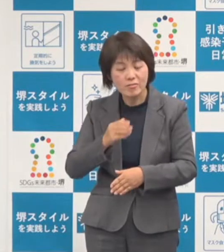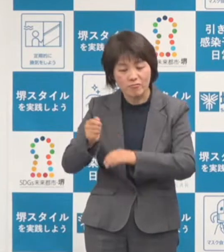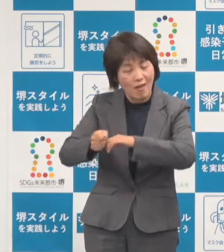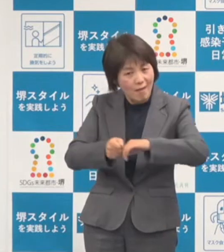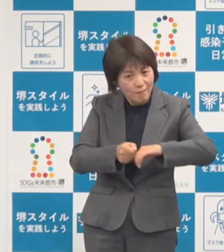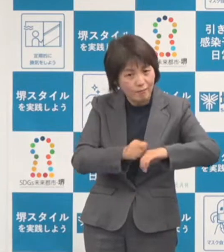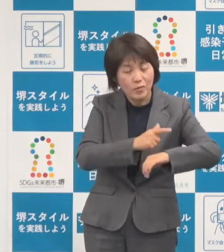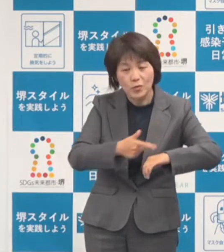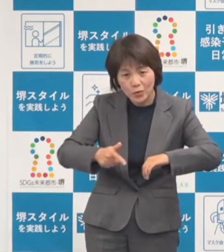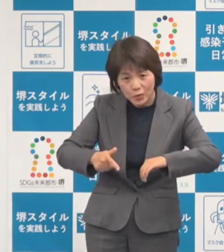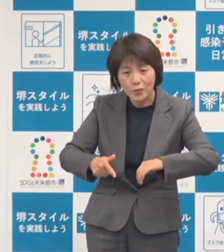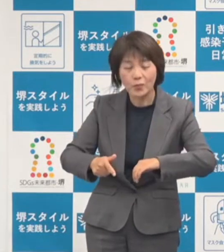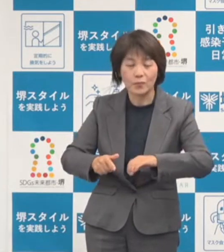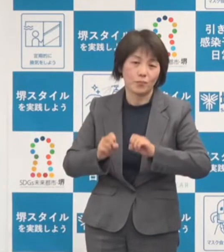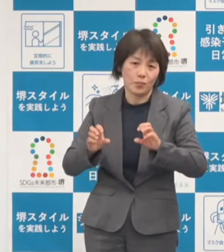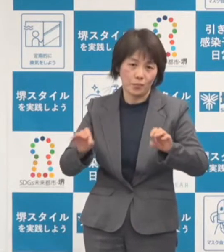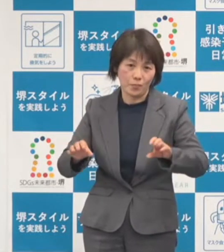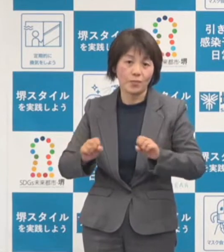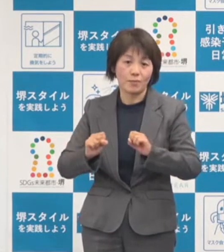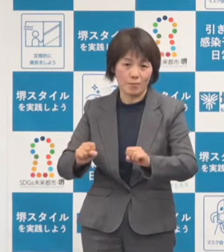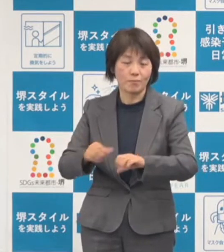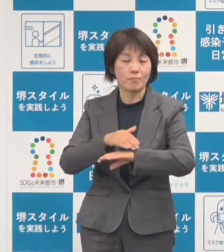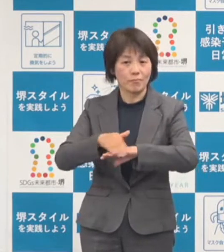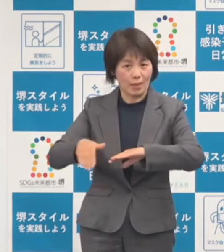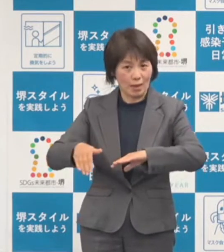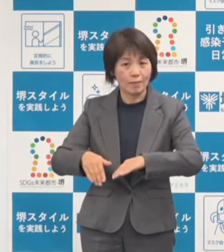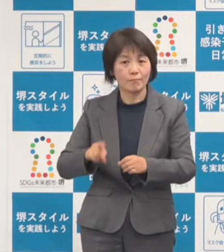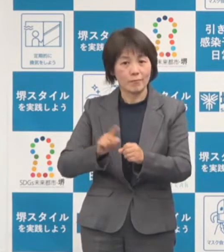販売も予定をしておりまして、来年